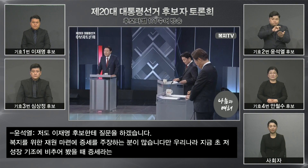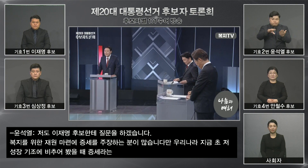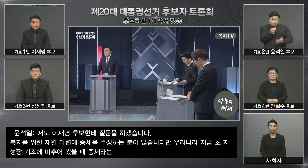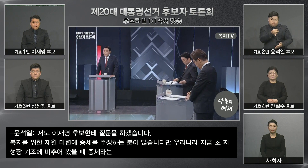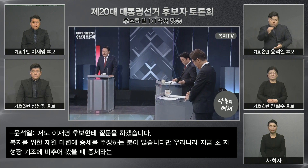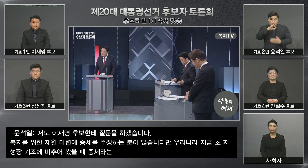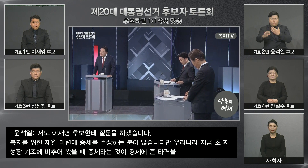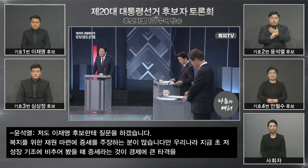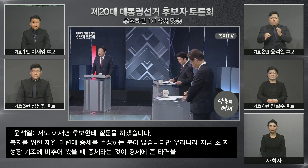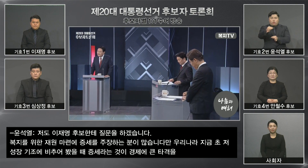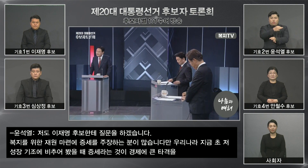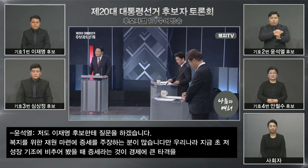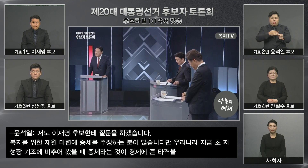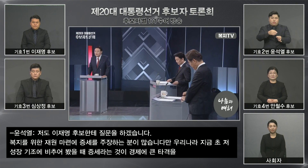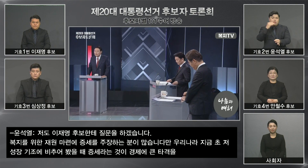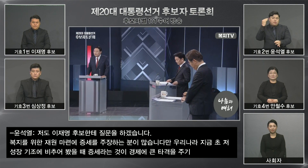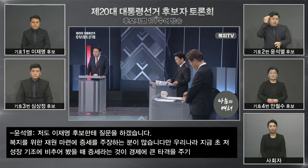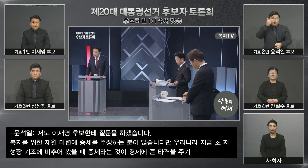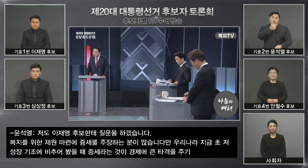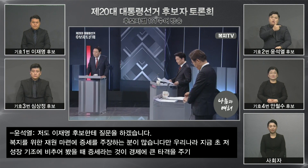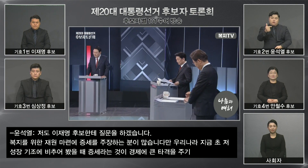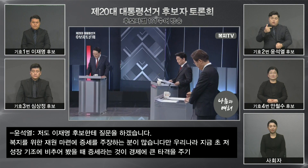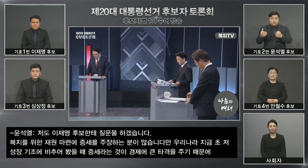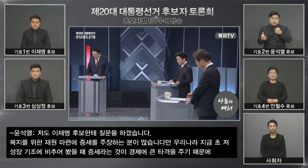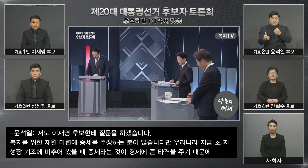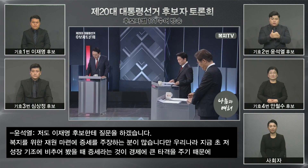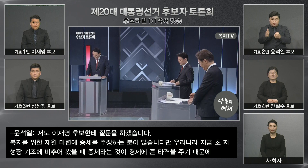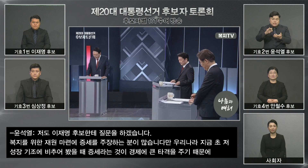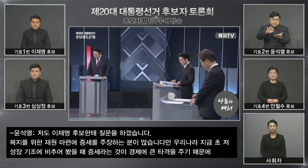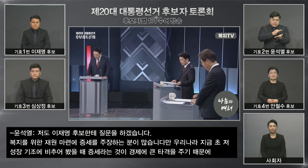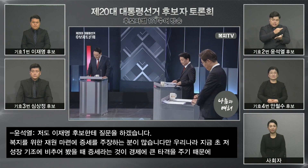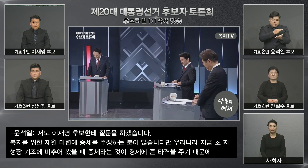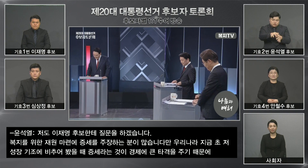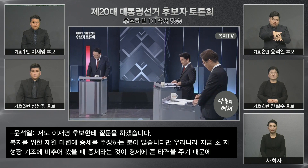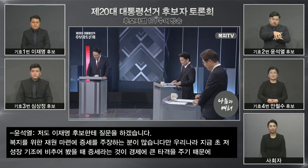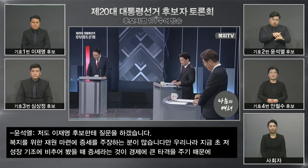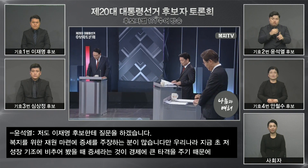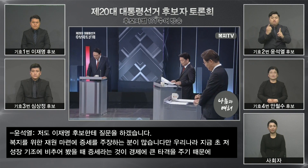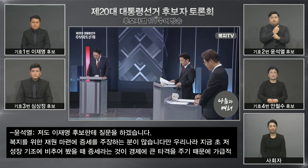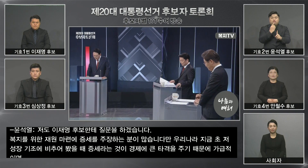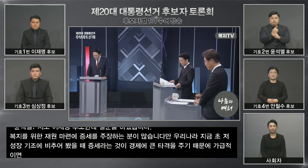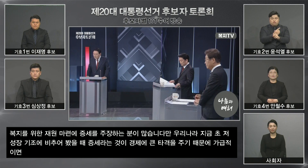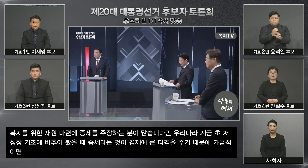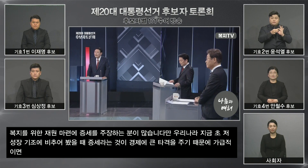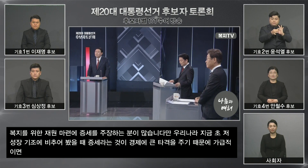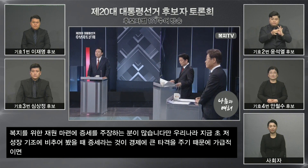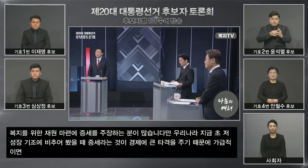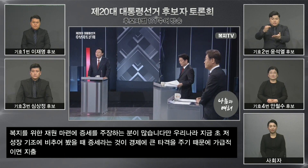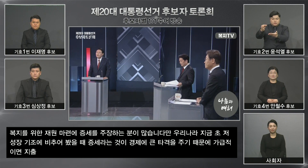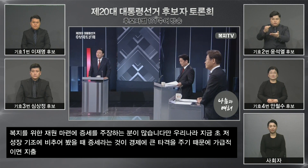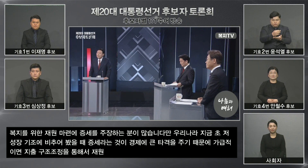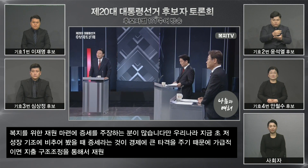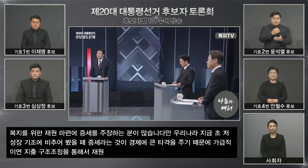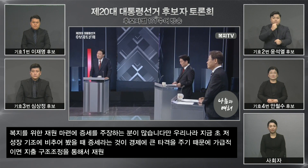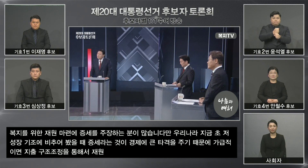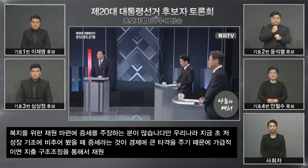때문에 가급적이면은 지출 구조 조정을 통해서 이 재원 조달을 하고